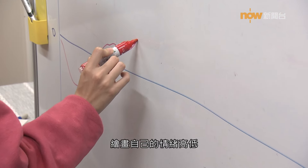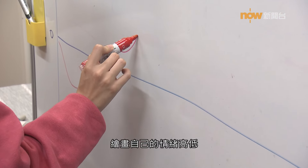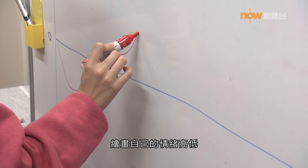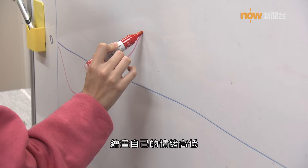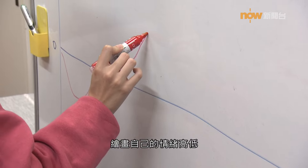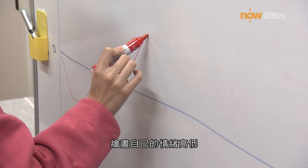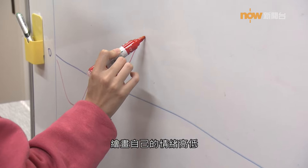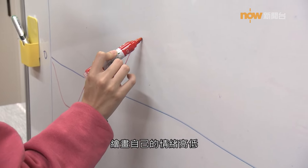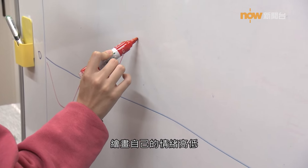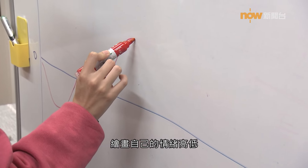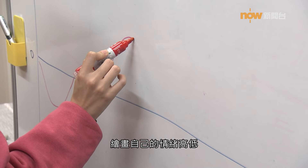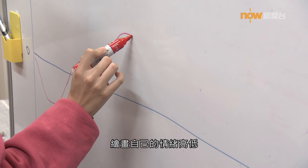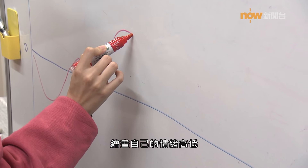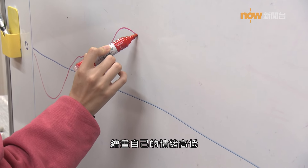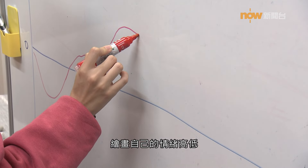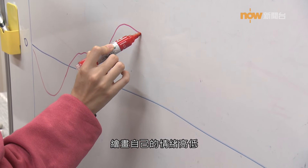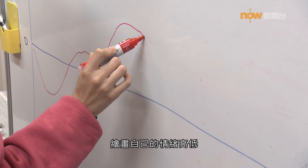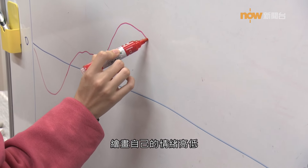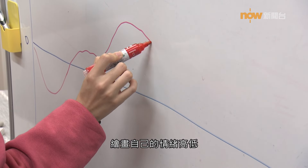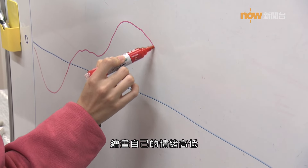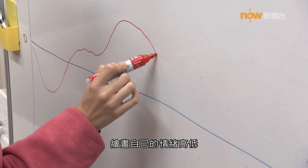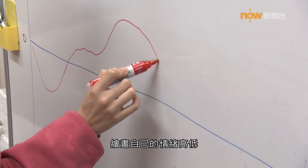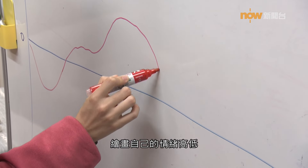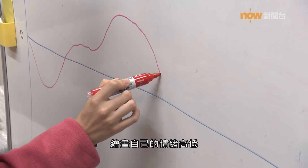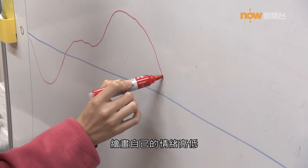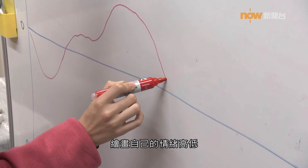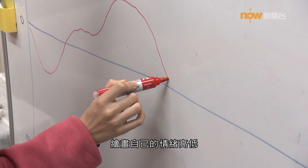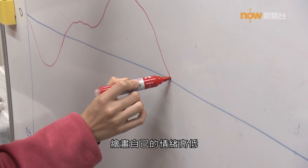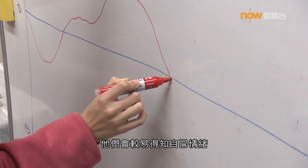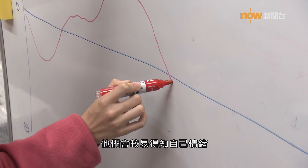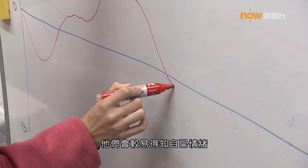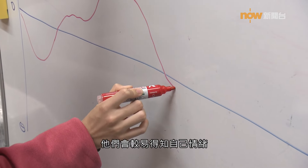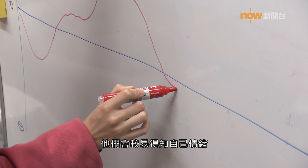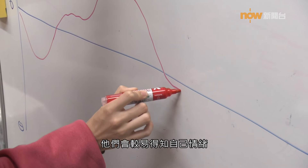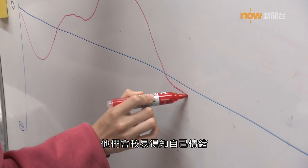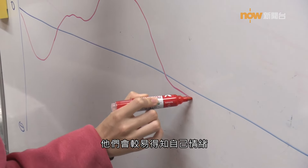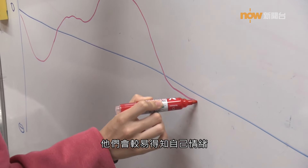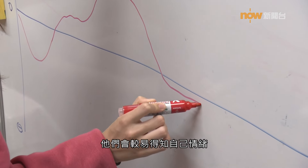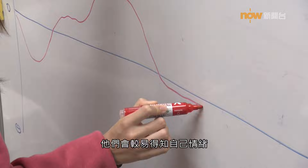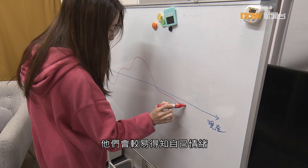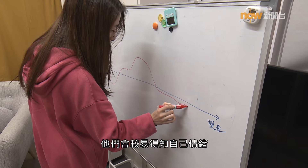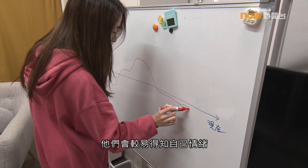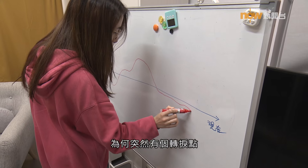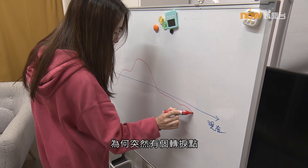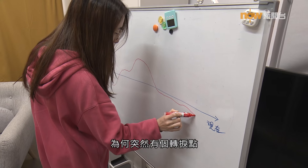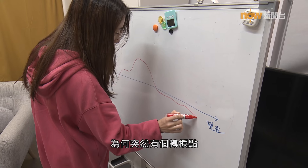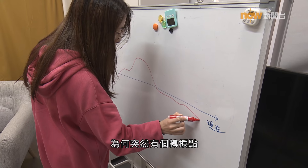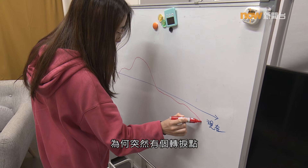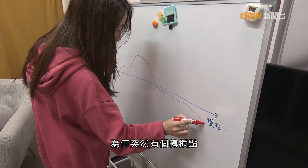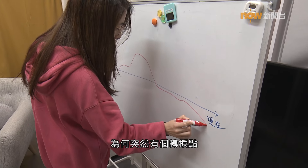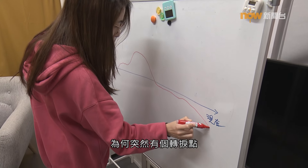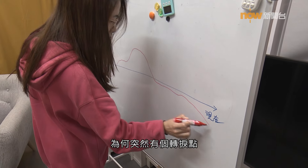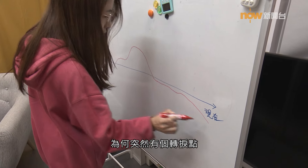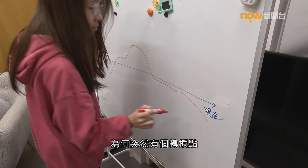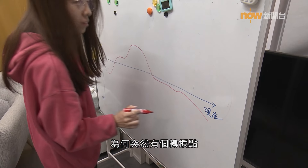畫回自己一些情緒的高高低低出來的時候，他會更加容易知道，欸，哦，原來為什麼我的